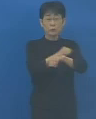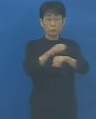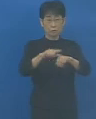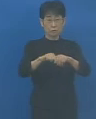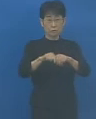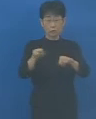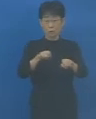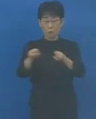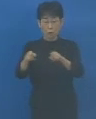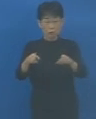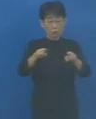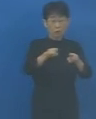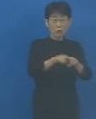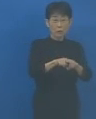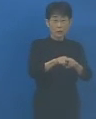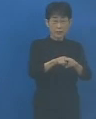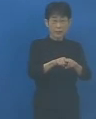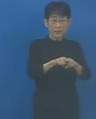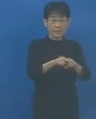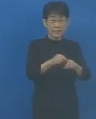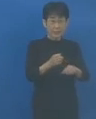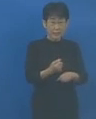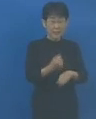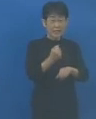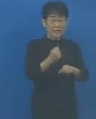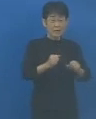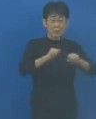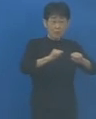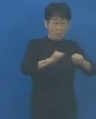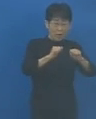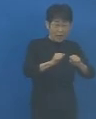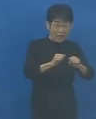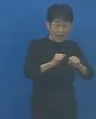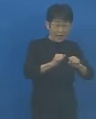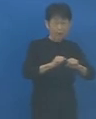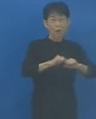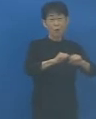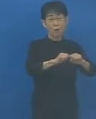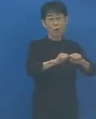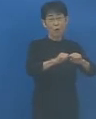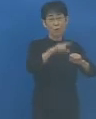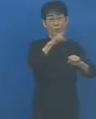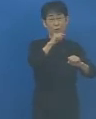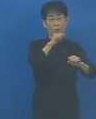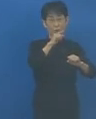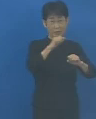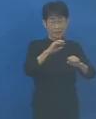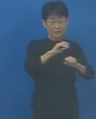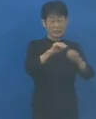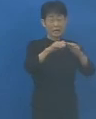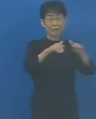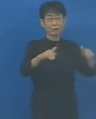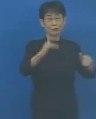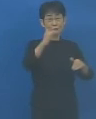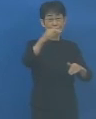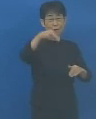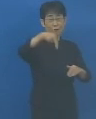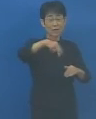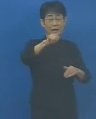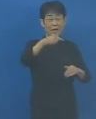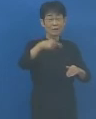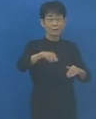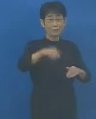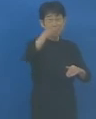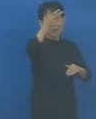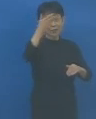ともども壮行会簡素に鳥取砂丘湖南空港で行いガラス越しに見送りを